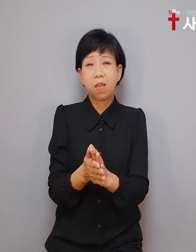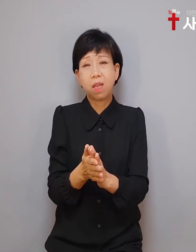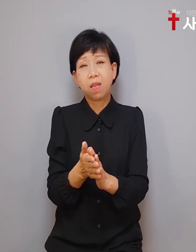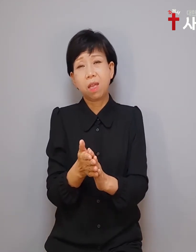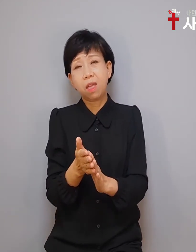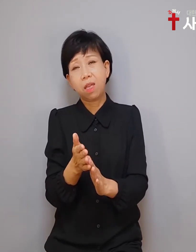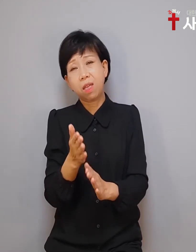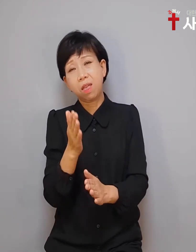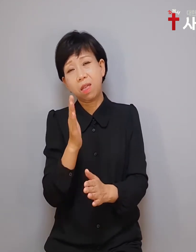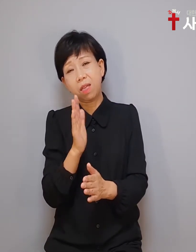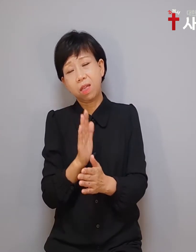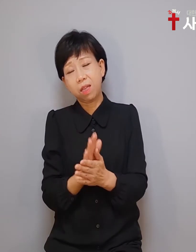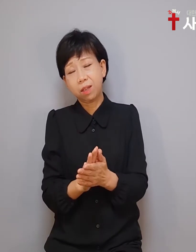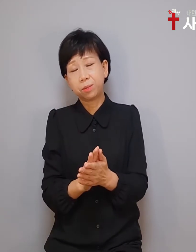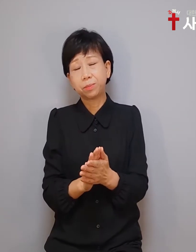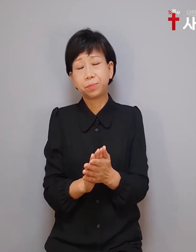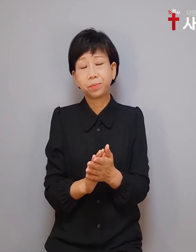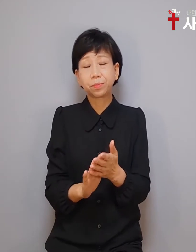하나님,